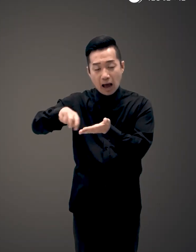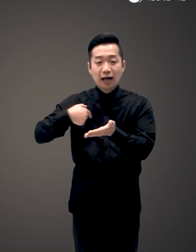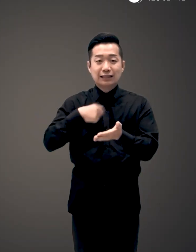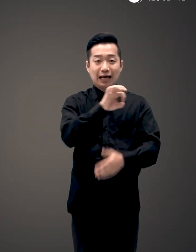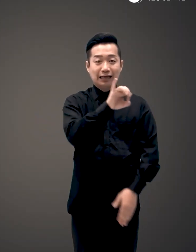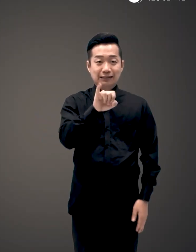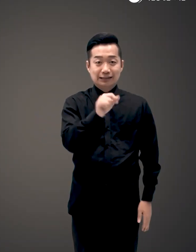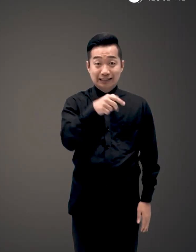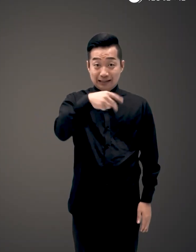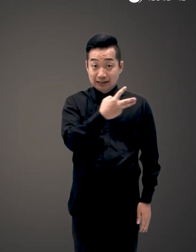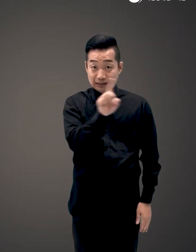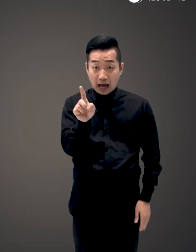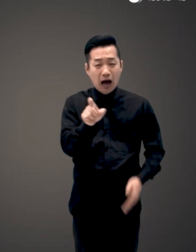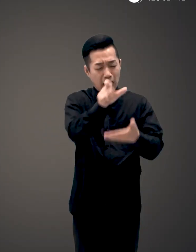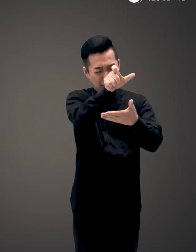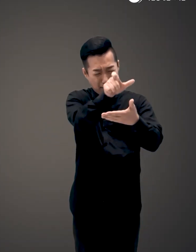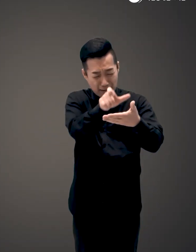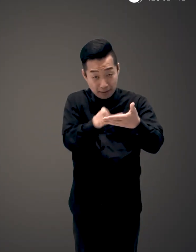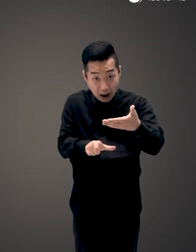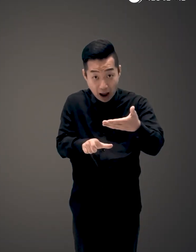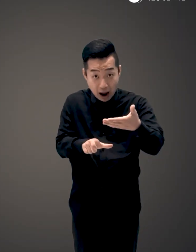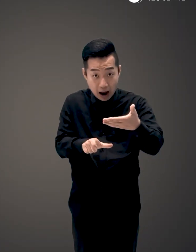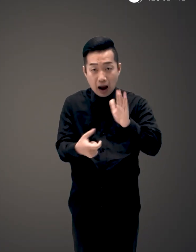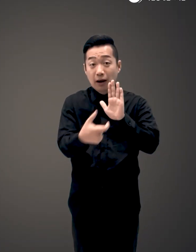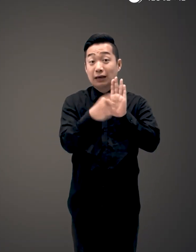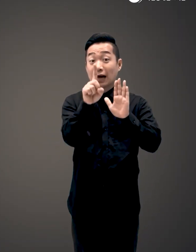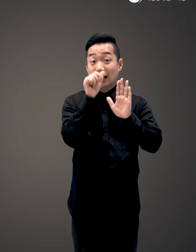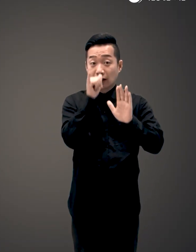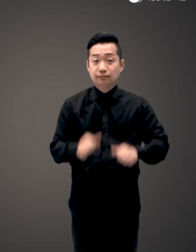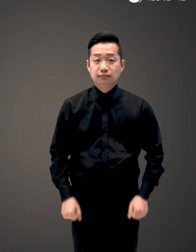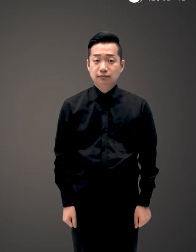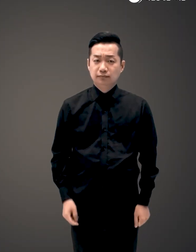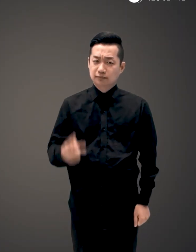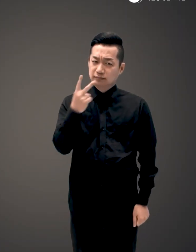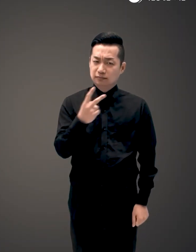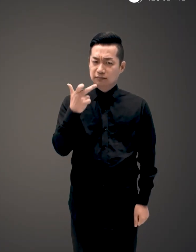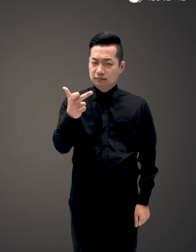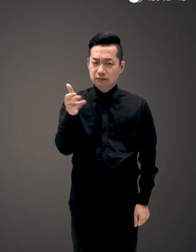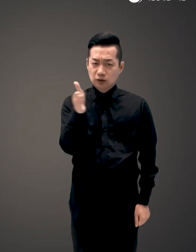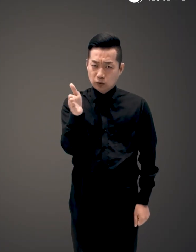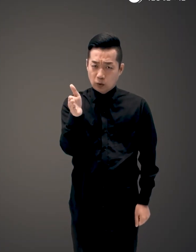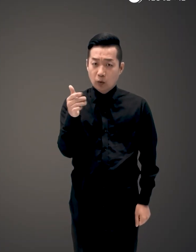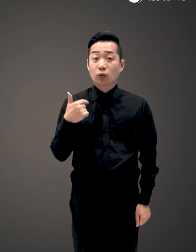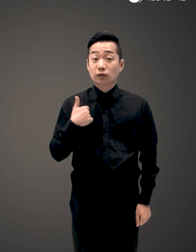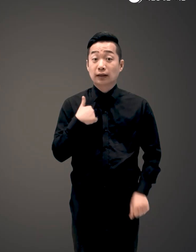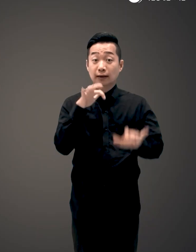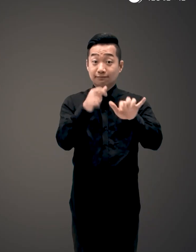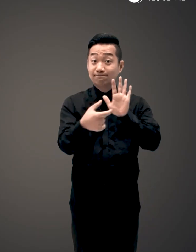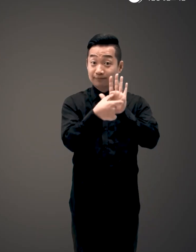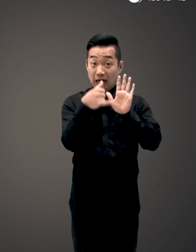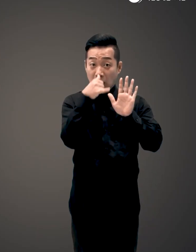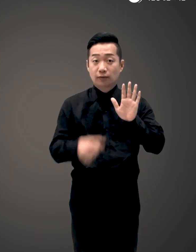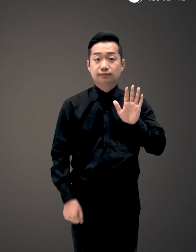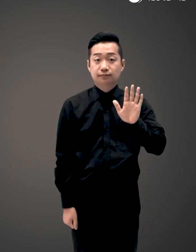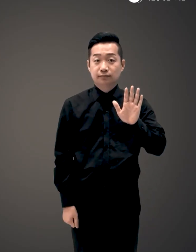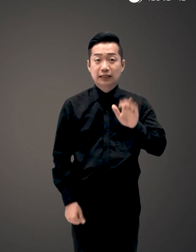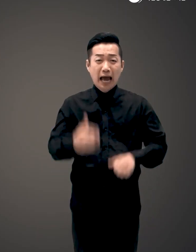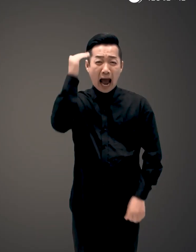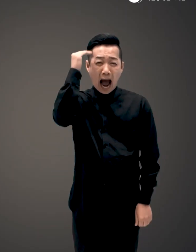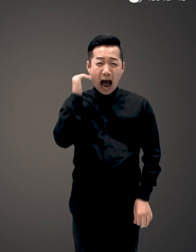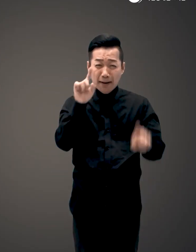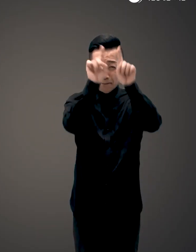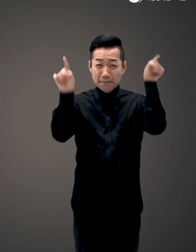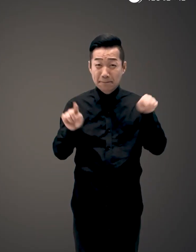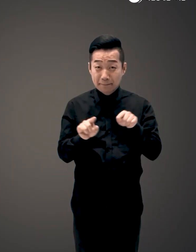제 인스타그램 밑으로 쭉 내리다 보면은 그 게시물이 하나가 있는데, 그게 아마 2017년도에 제가 올린 걸 거예요.